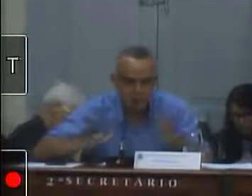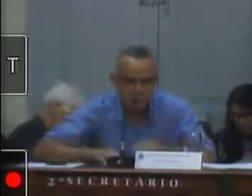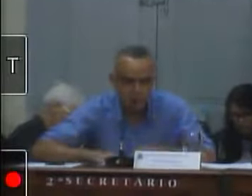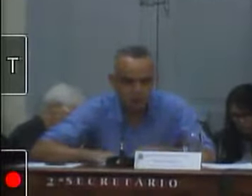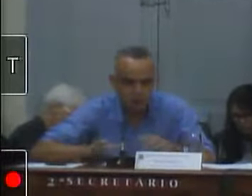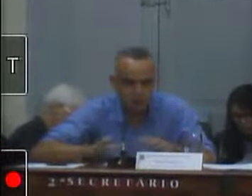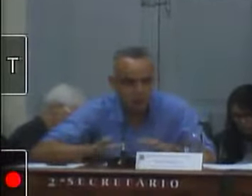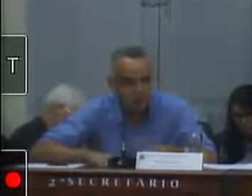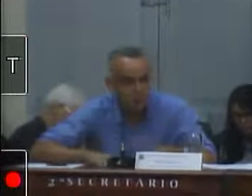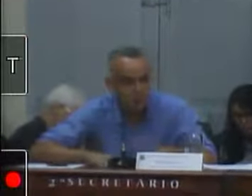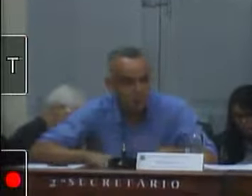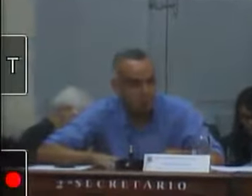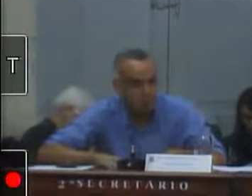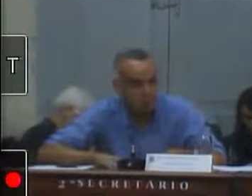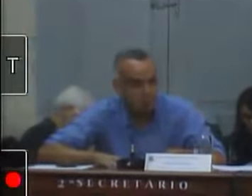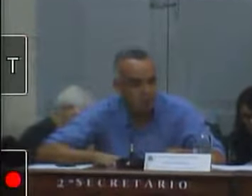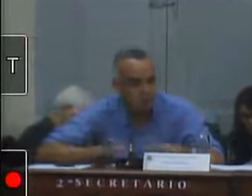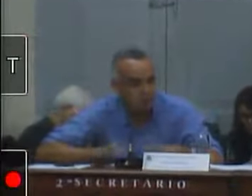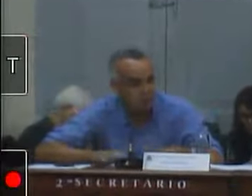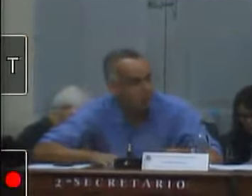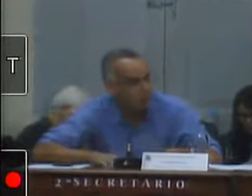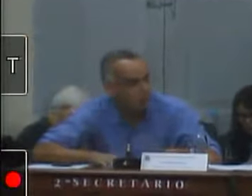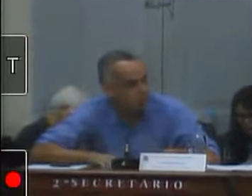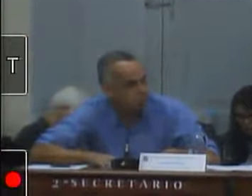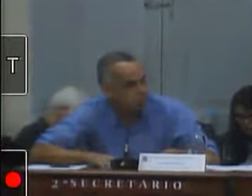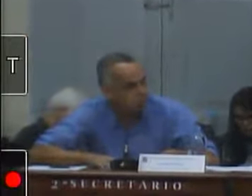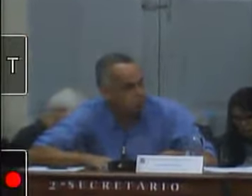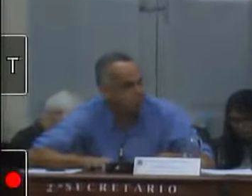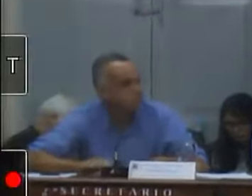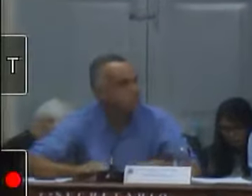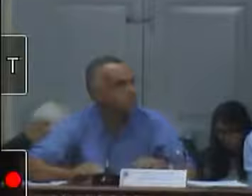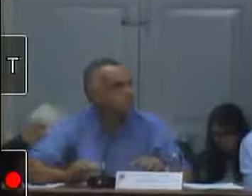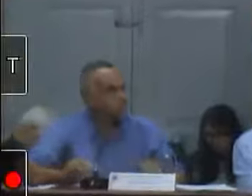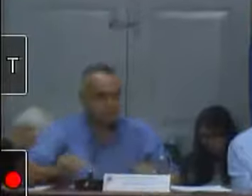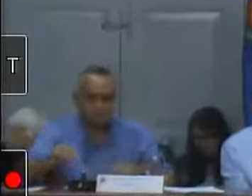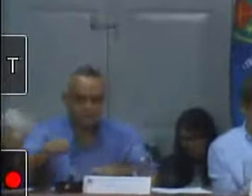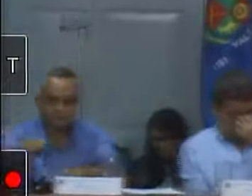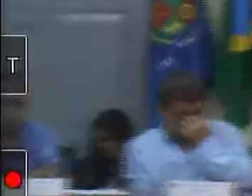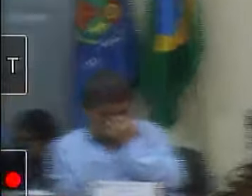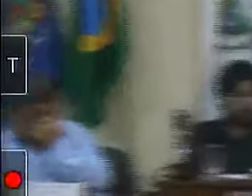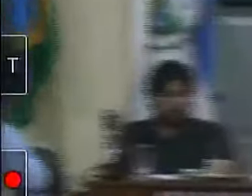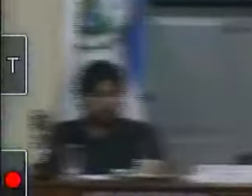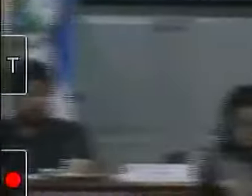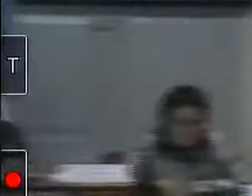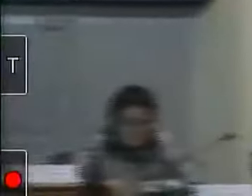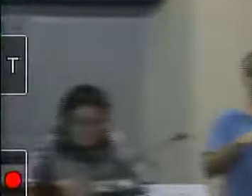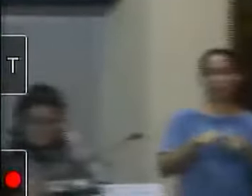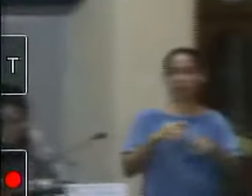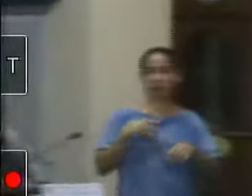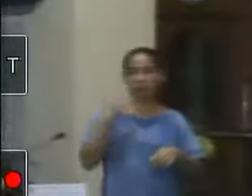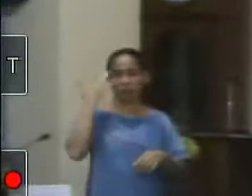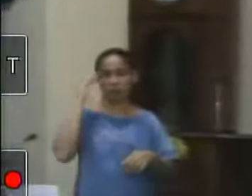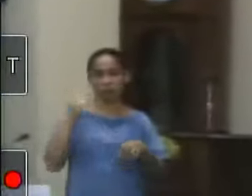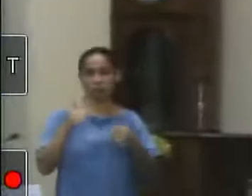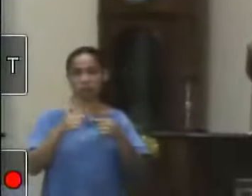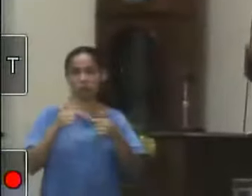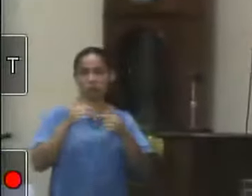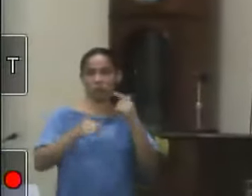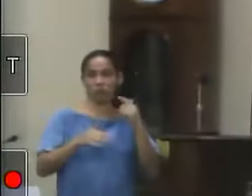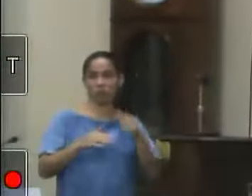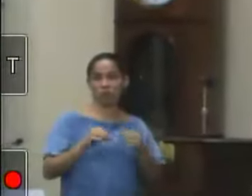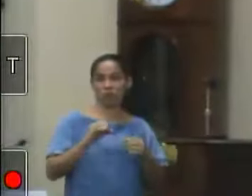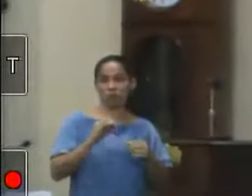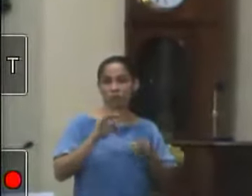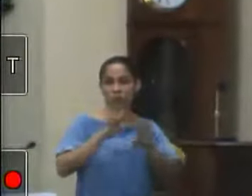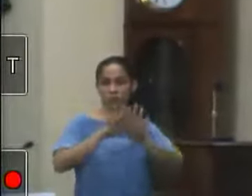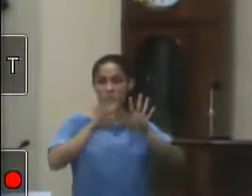meio assim, nós já passamos, acho que desse tempo. Obrigado, vereador. Ótimo, eu acho que sim, foi o que a gente estava discutindo hoje. Só cercar